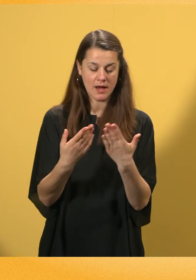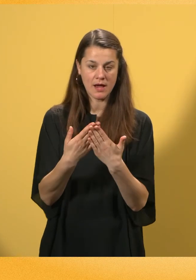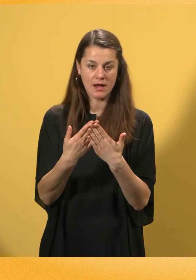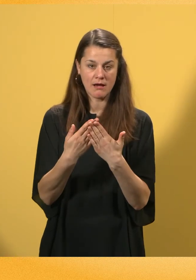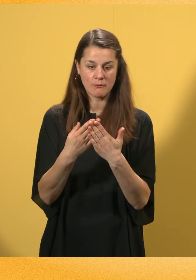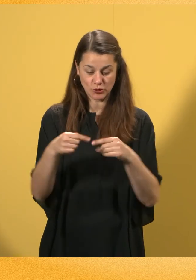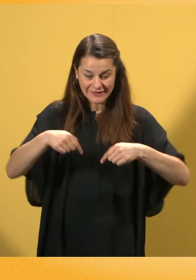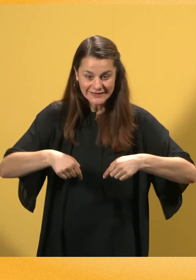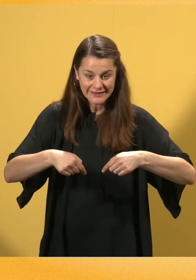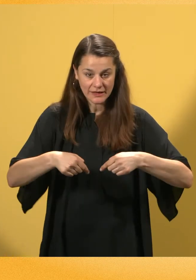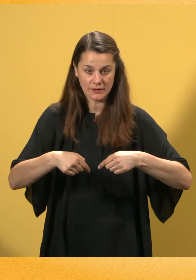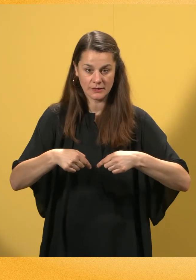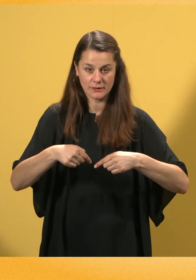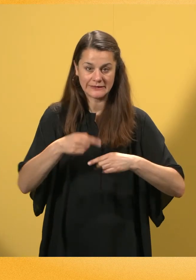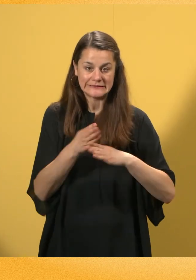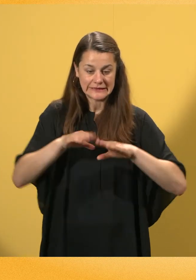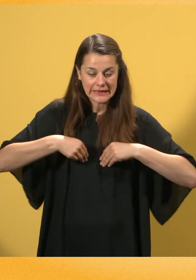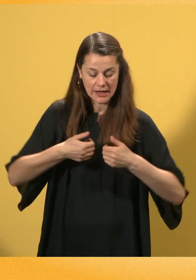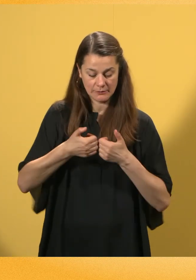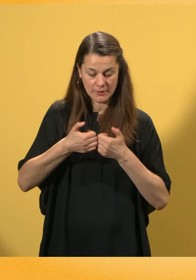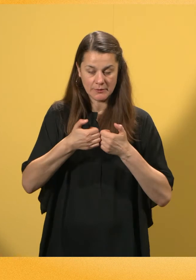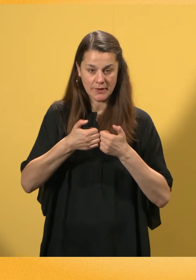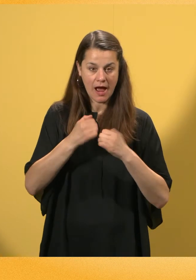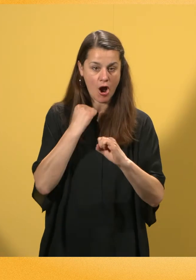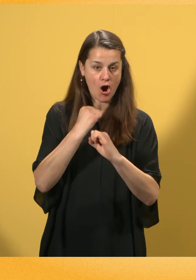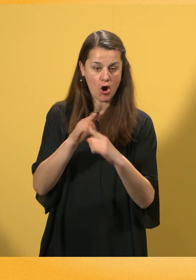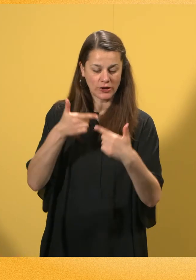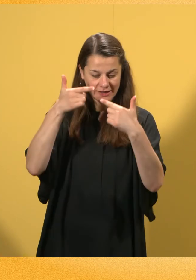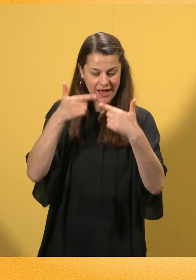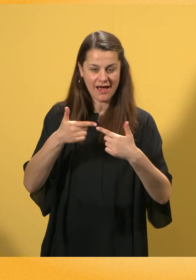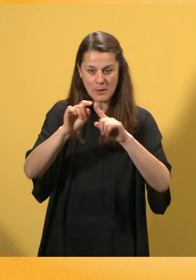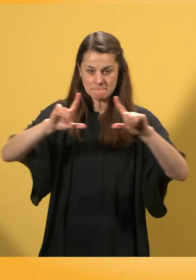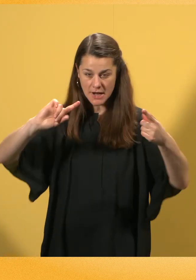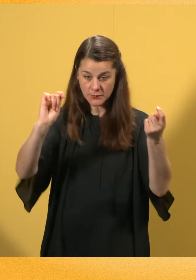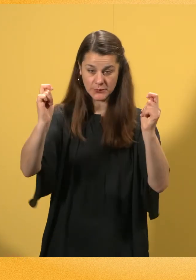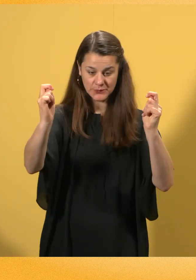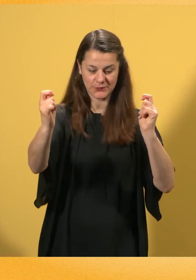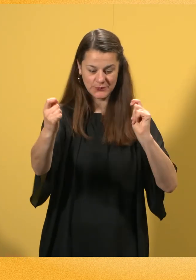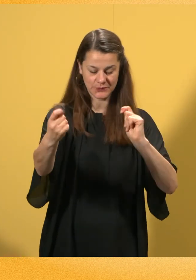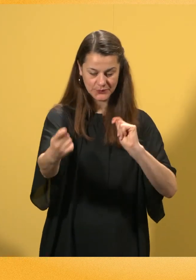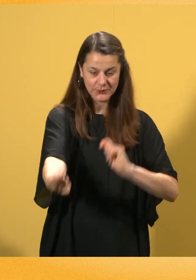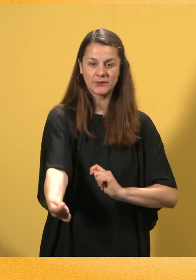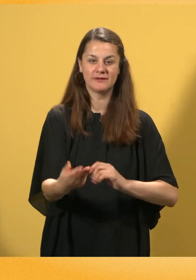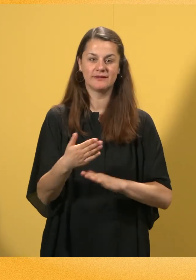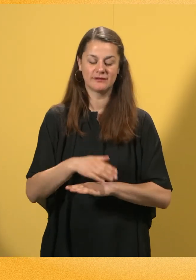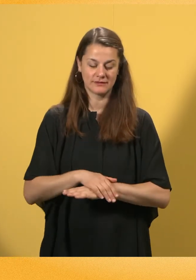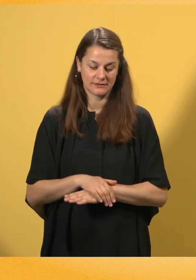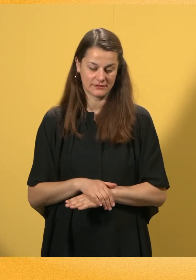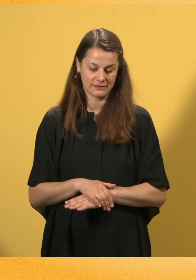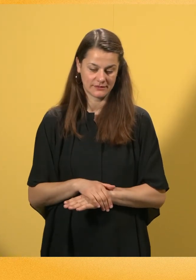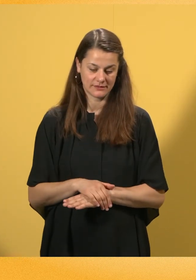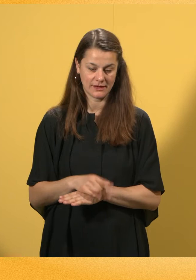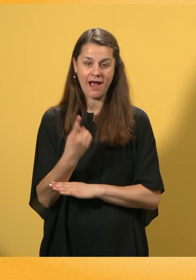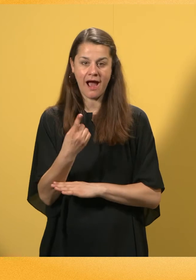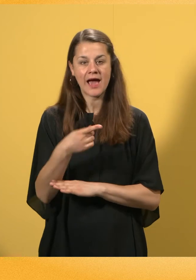Hause an ihren Bildschirmen. Und es hört gar nicht auf, sich zu verändern und zu bewegen. Und wir sehen trotzdem, dass